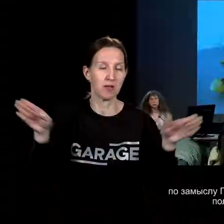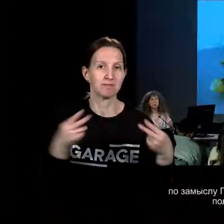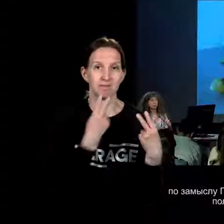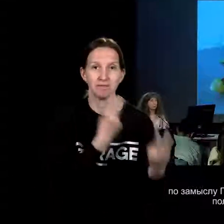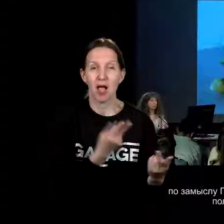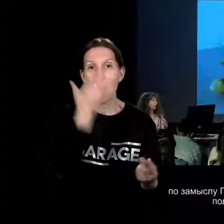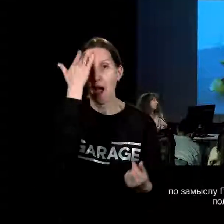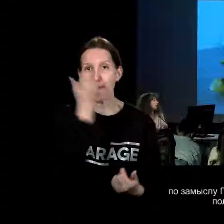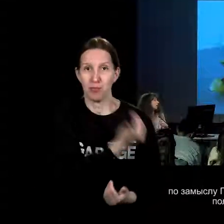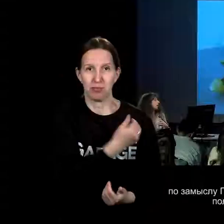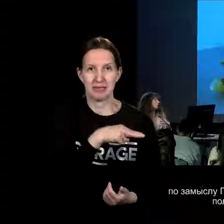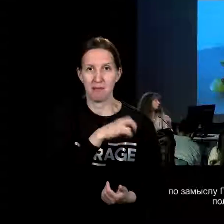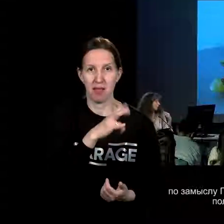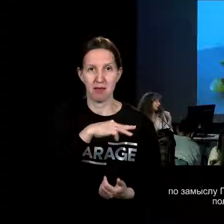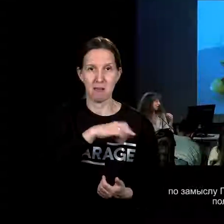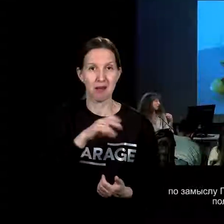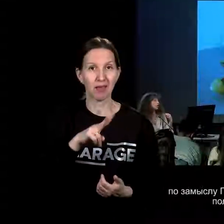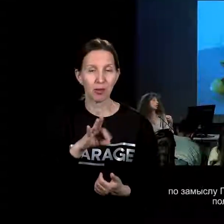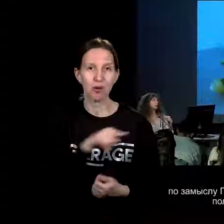что по мысли Пономаренко